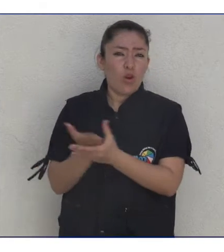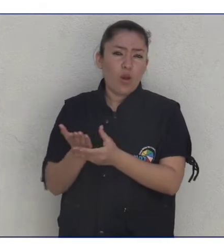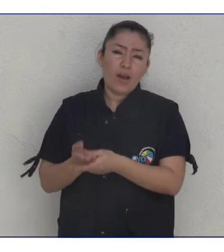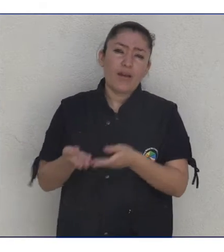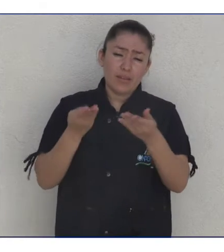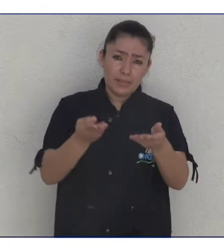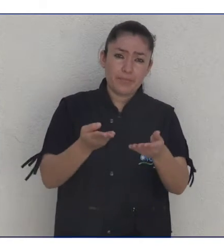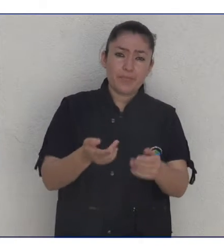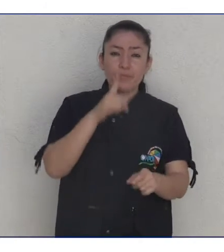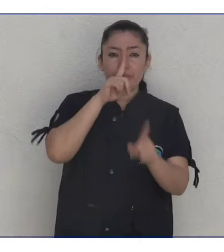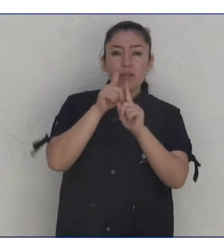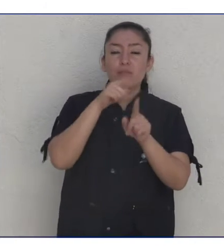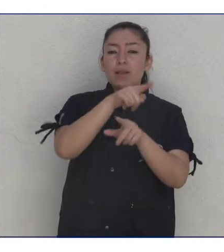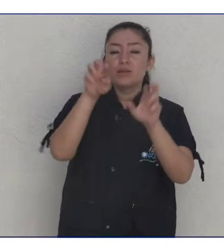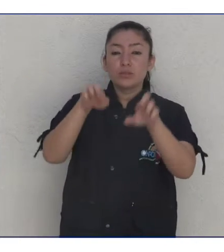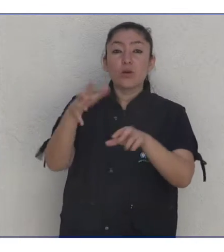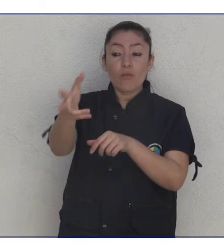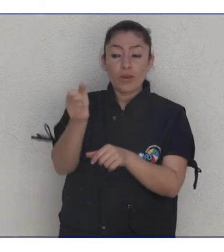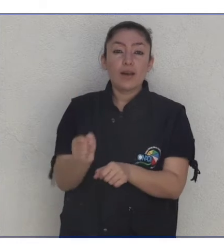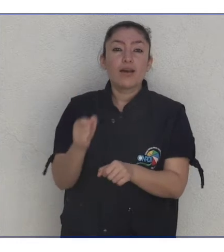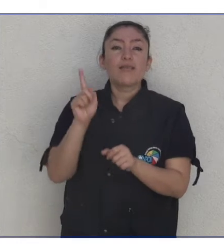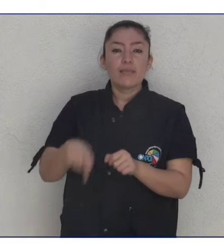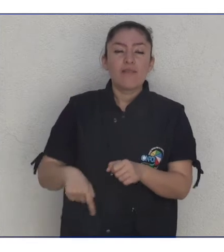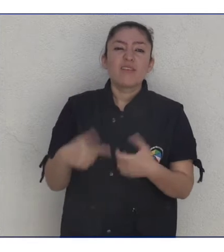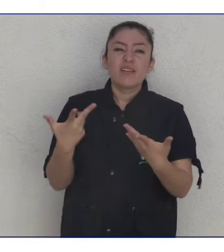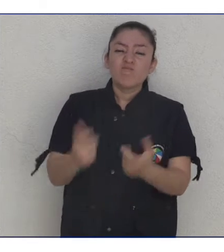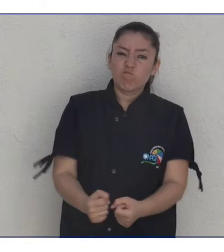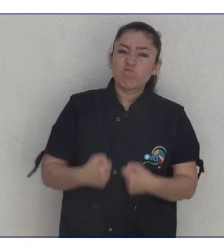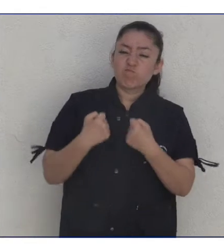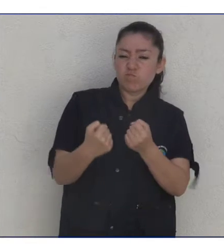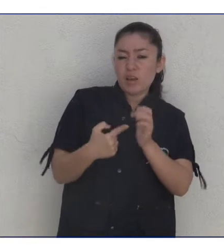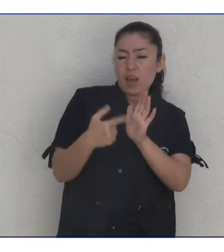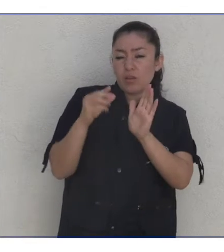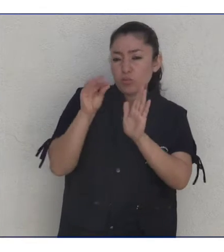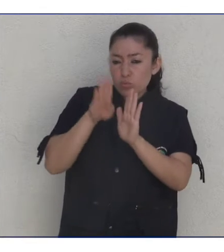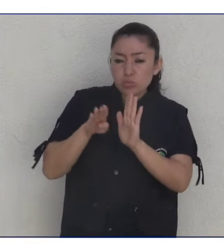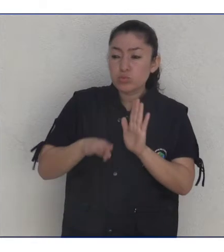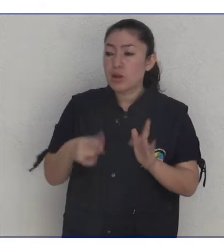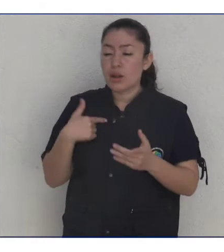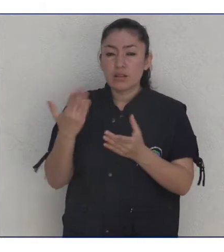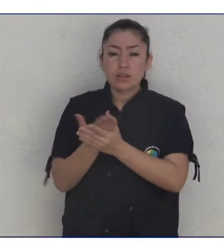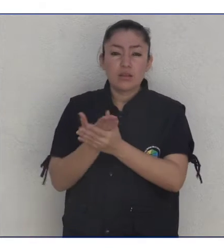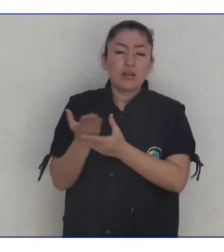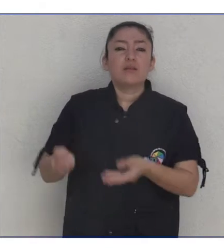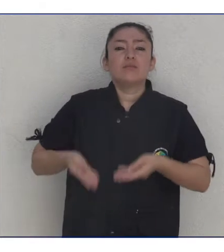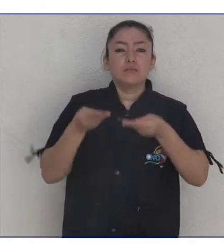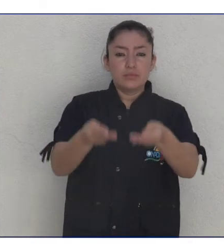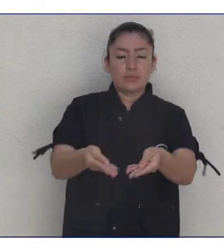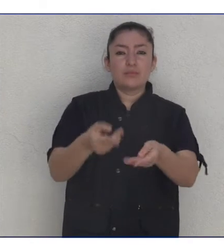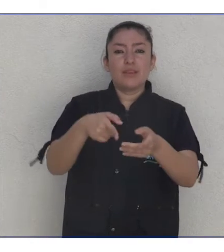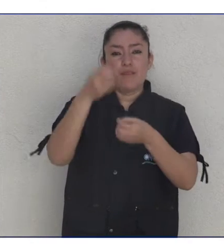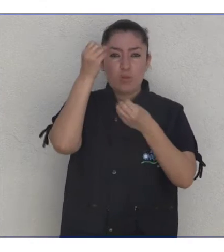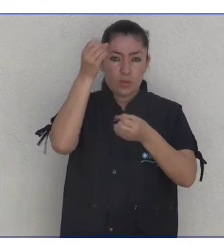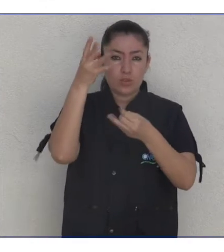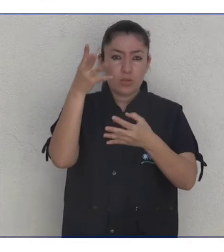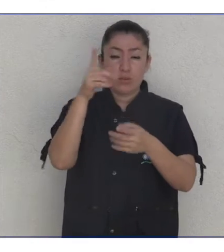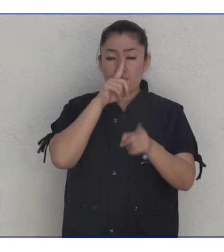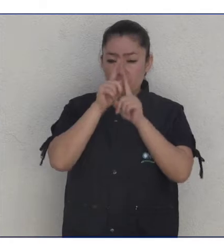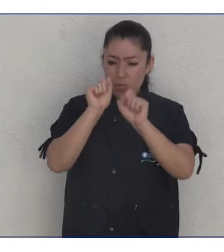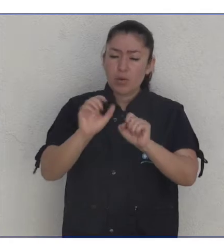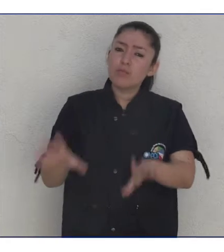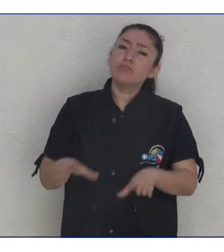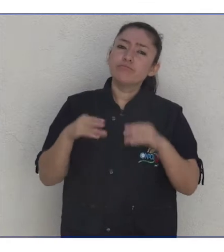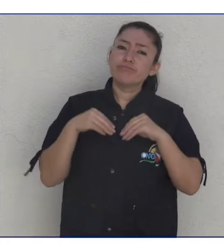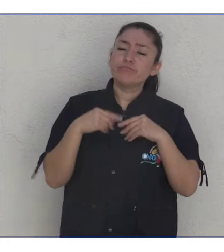de la información. Los sujetos obligados deberán esforzarse para reducir al máximo los costos de la entrega de información,